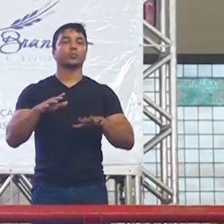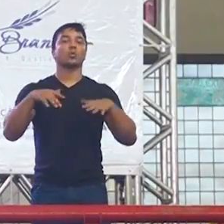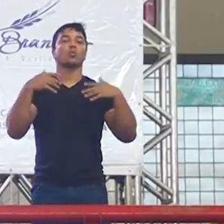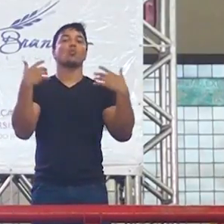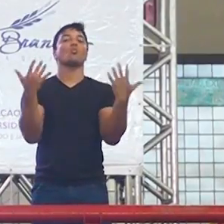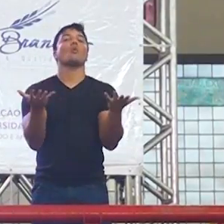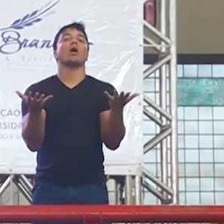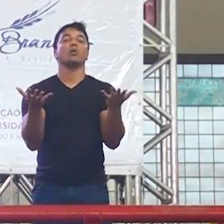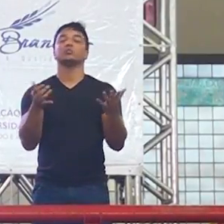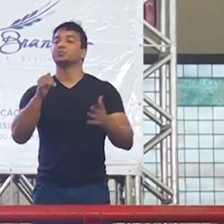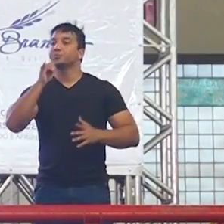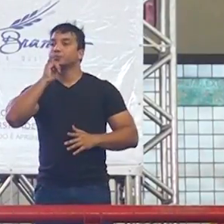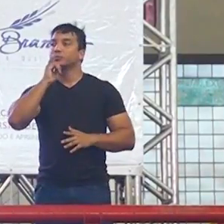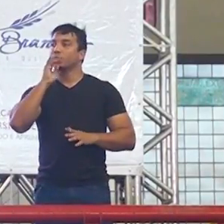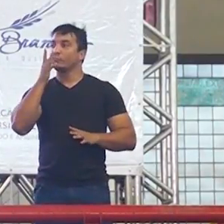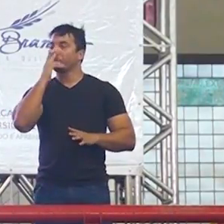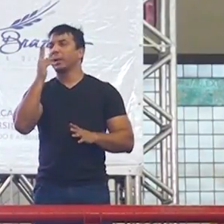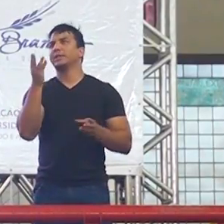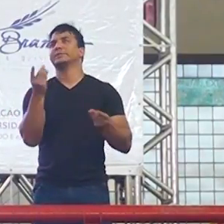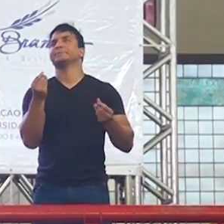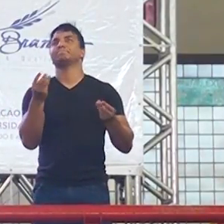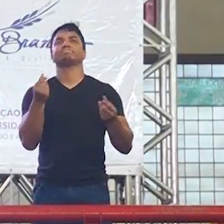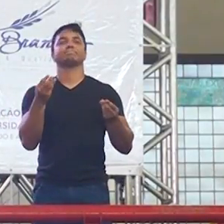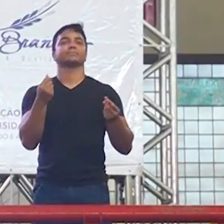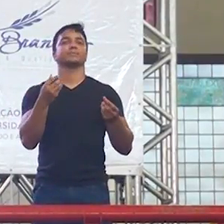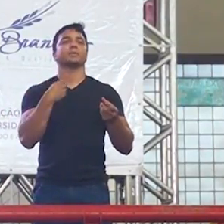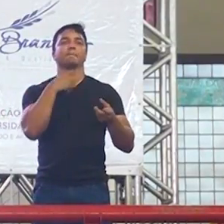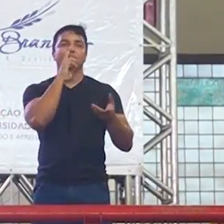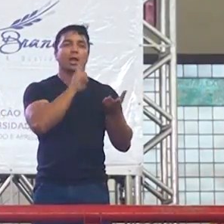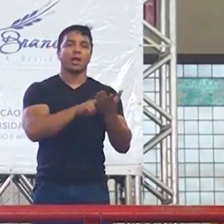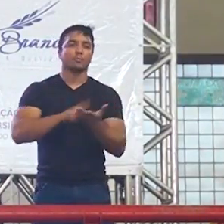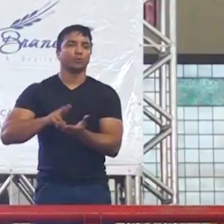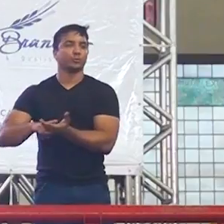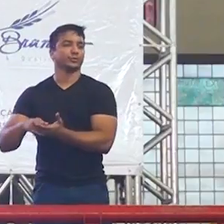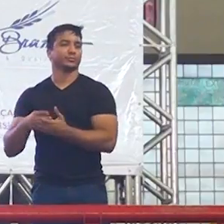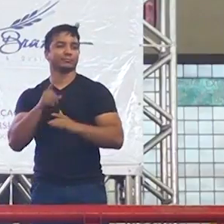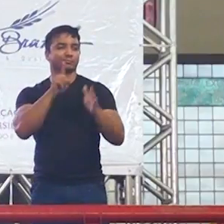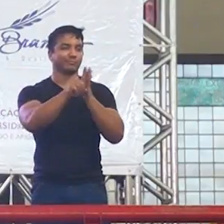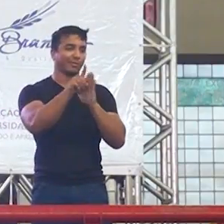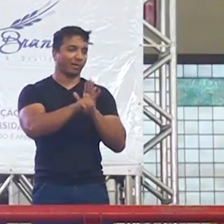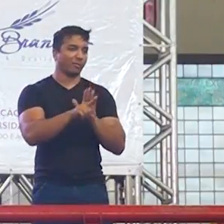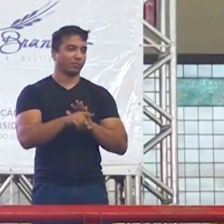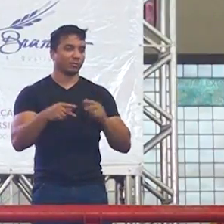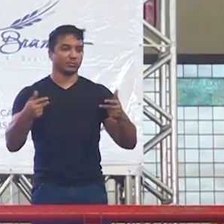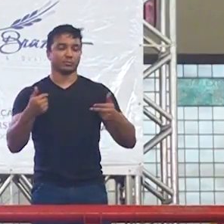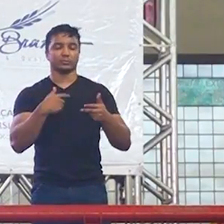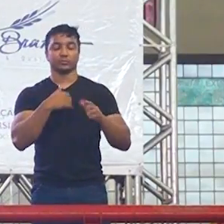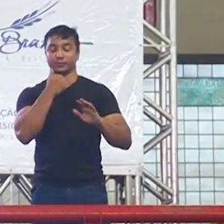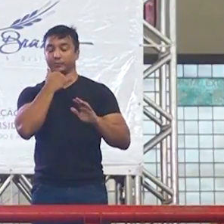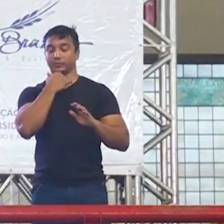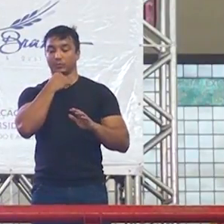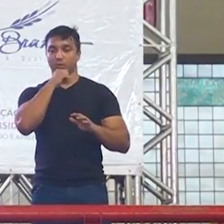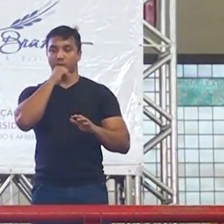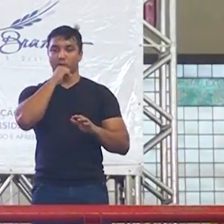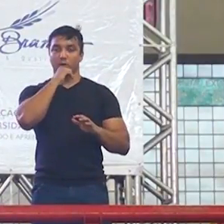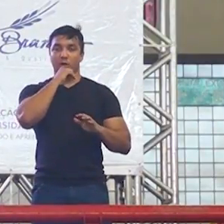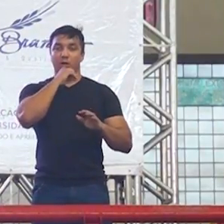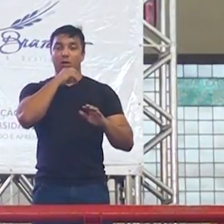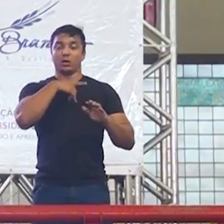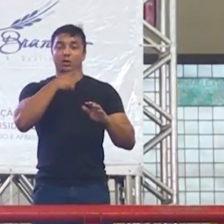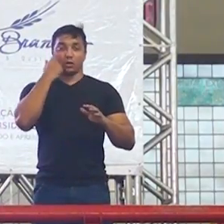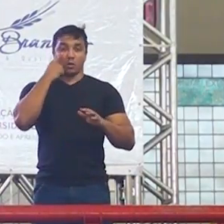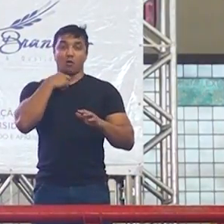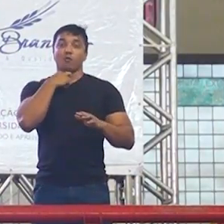qual é, parece, pessoal, que quando você vai resolver essas questões, desculpem, você vai escutar a